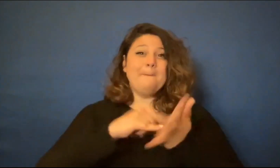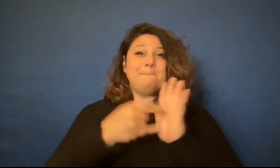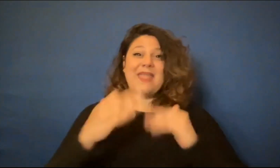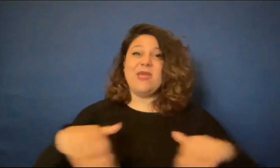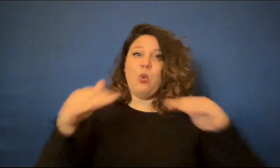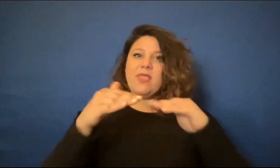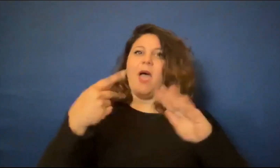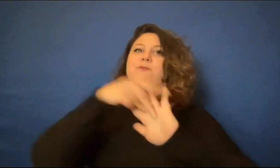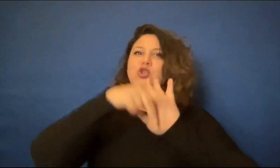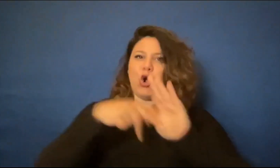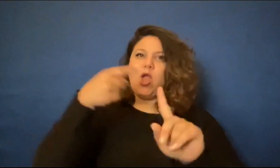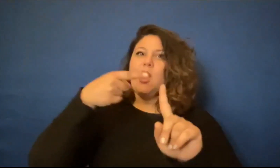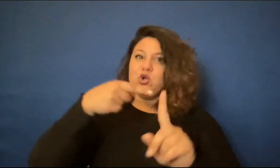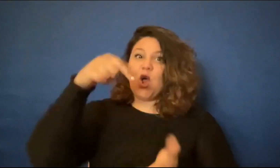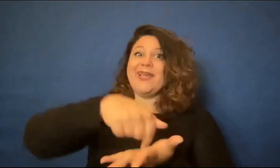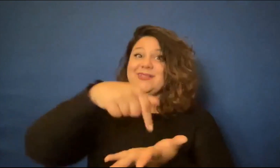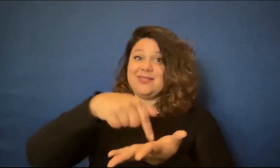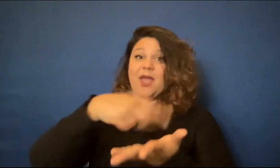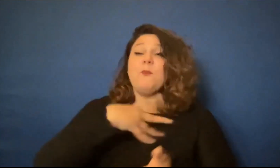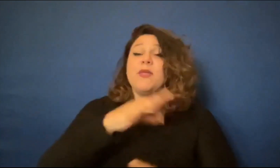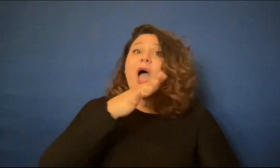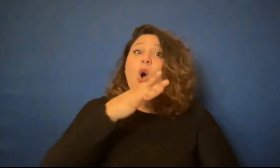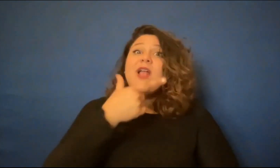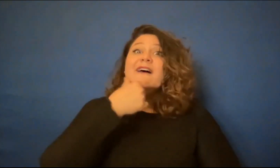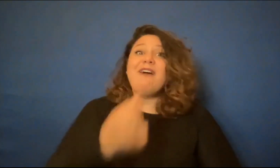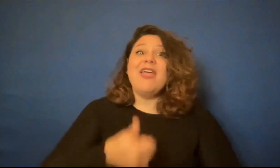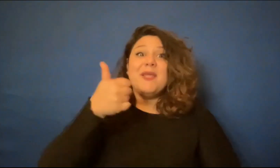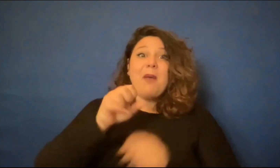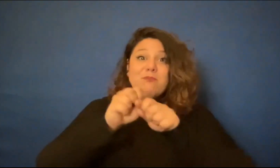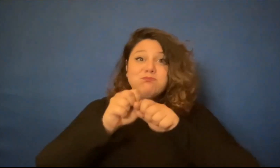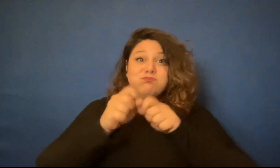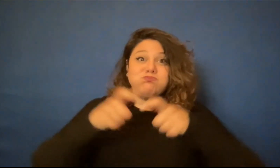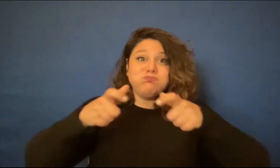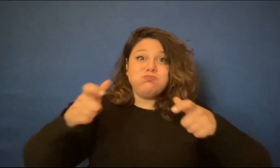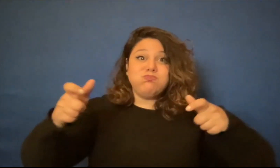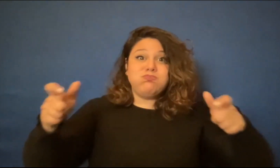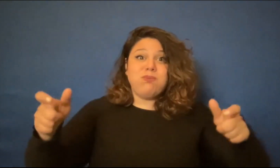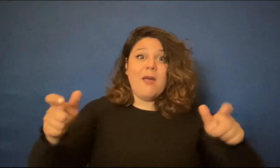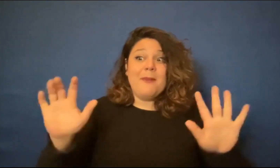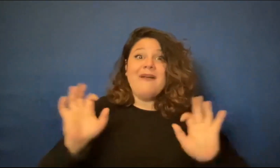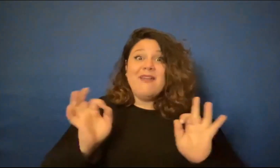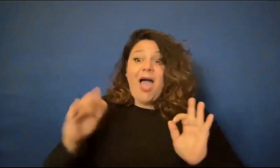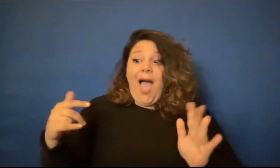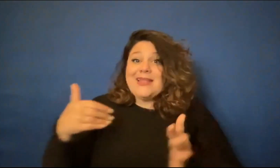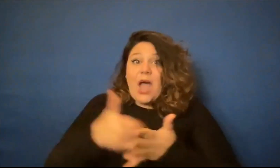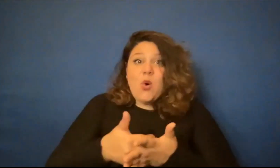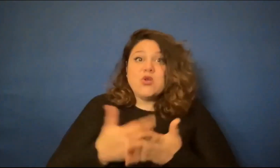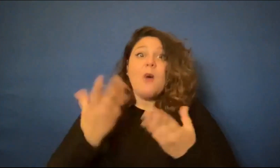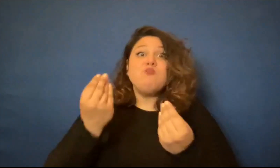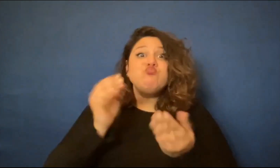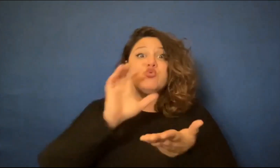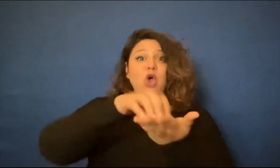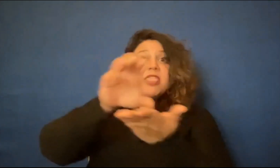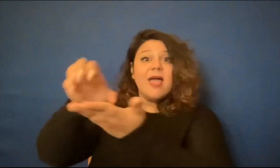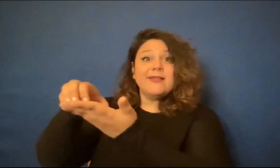de acoso, será más fácil que todos lo tengan, ¿no? Pero es verdad que hasta ahora pues muchos centros no tienen estos protocolos y tampoco